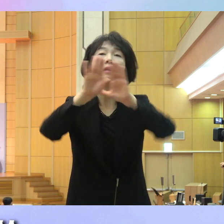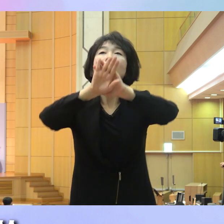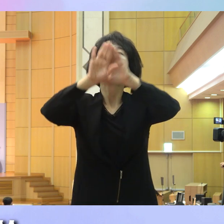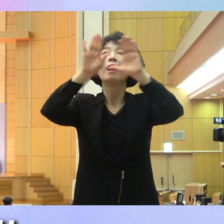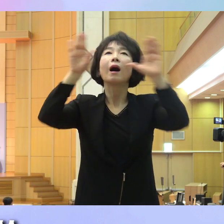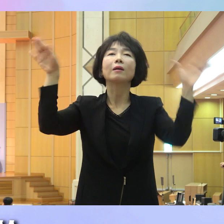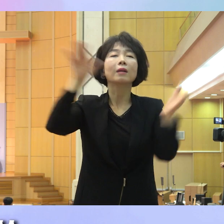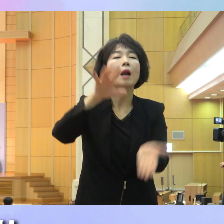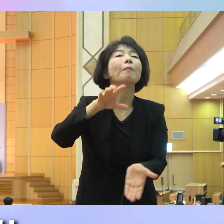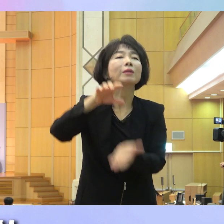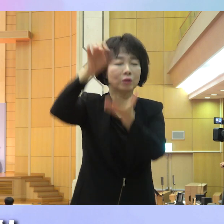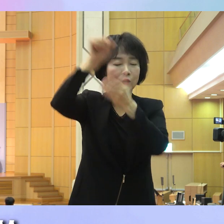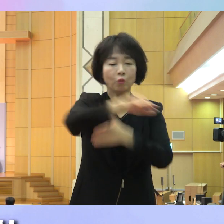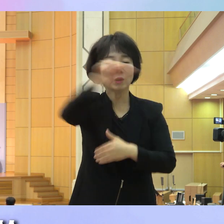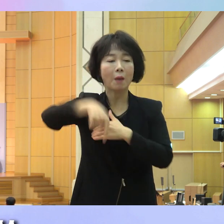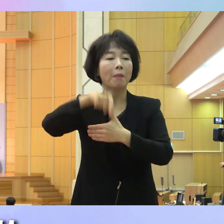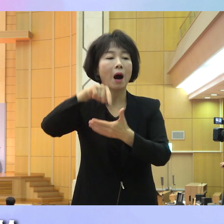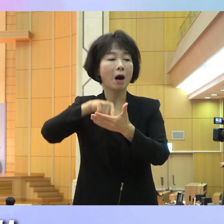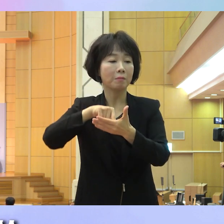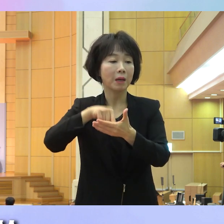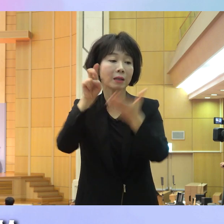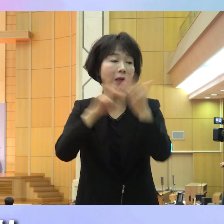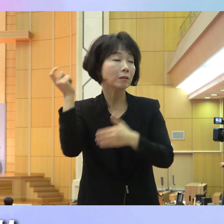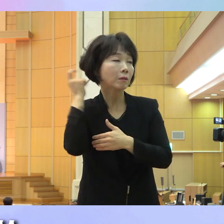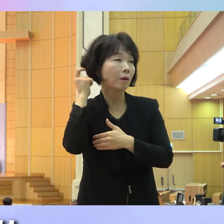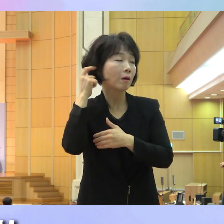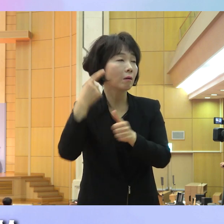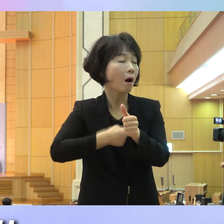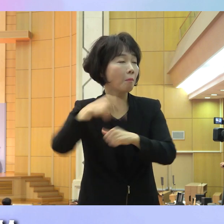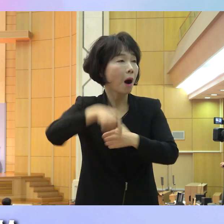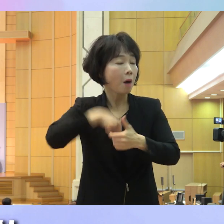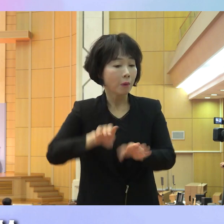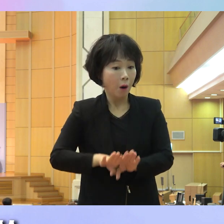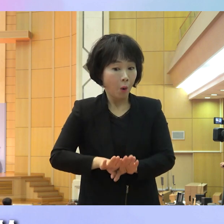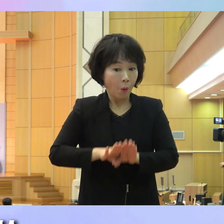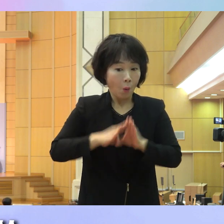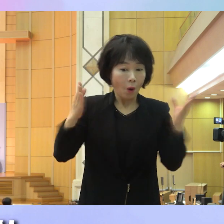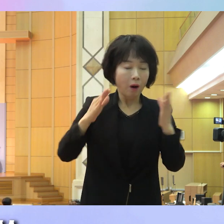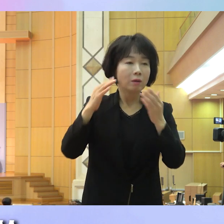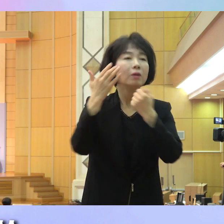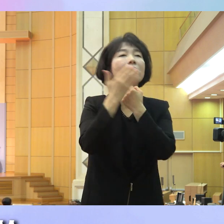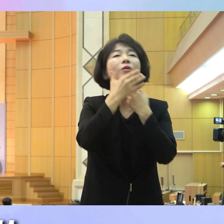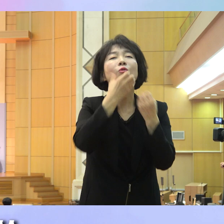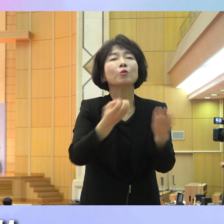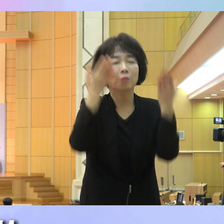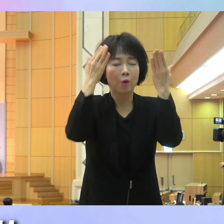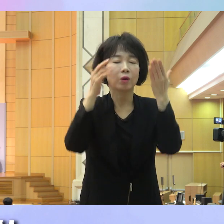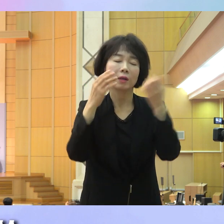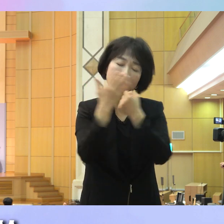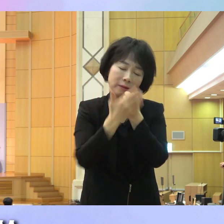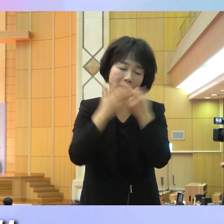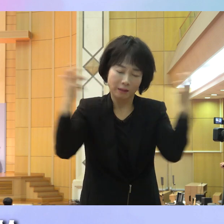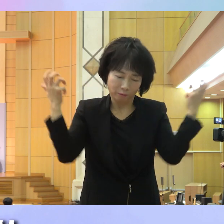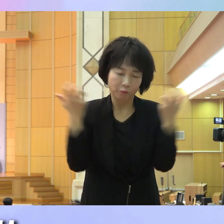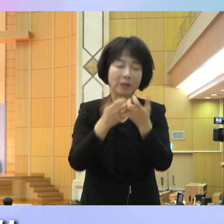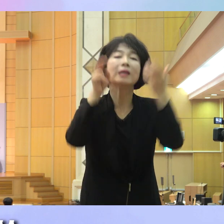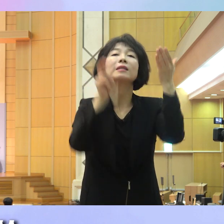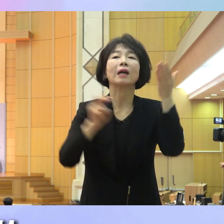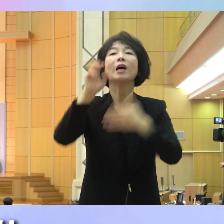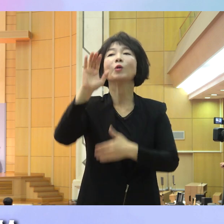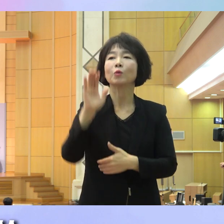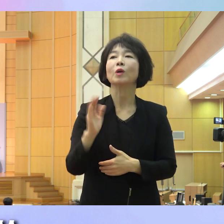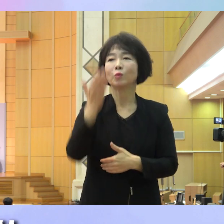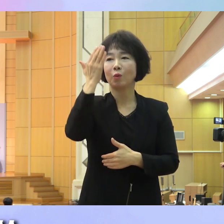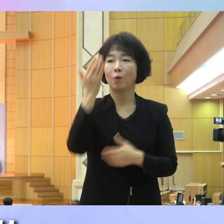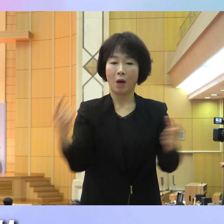보좌를 울리고 우리의 마음 문이 활짝 열리는 축복의 찬양, 은혜의 찬양, 신유의 찬양이 될 수 있도록 우리